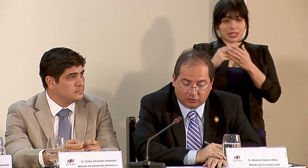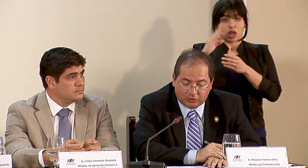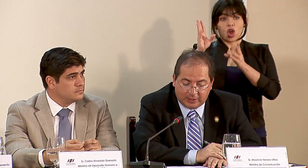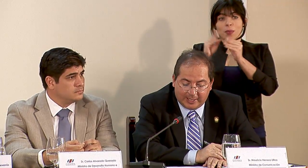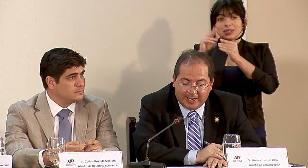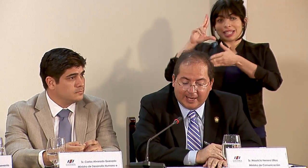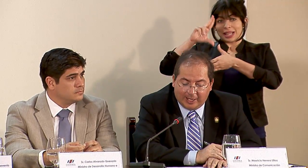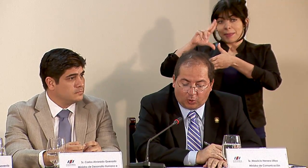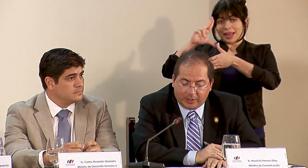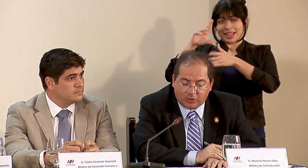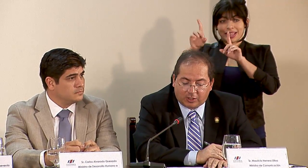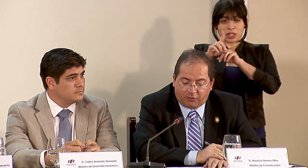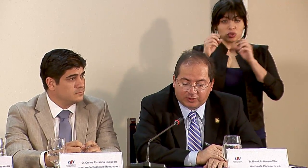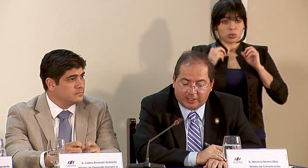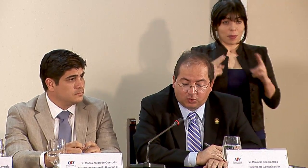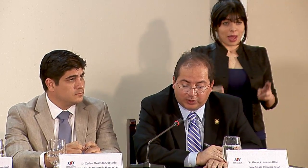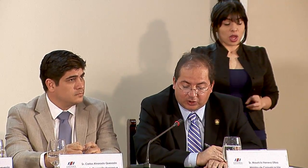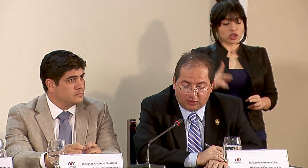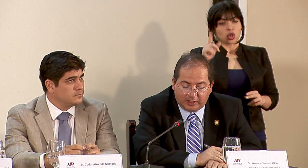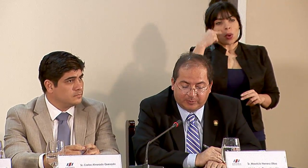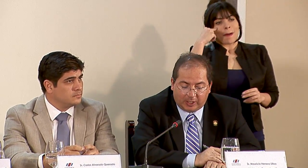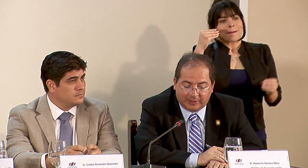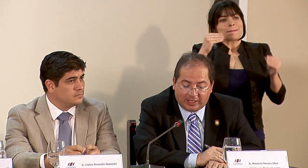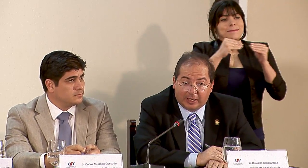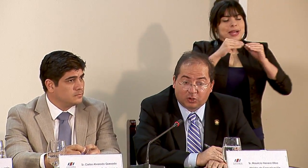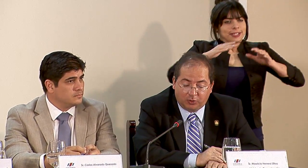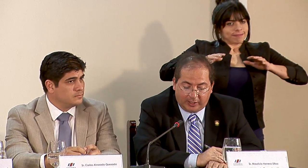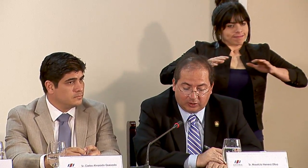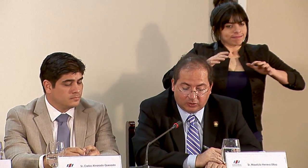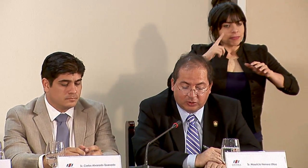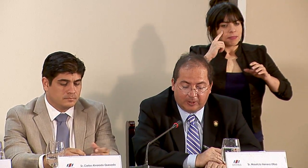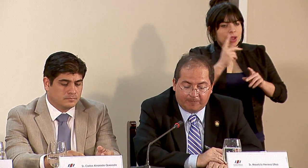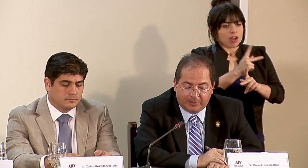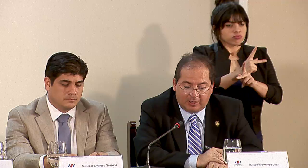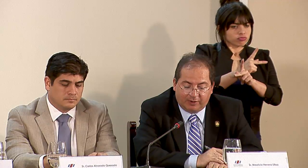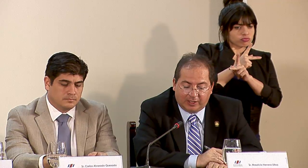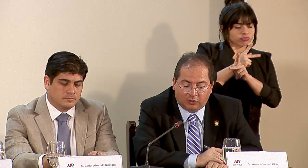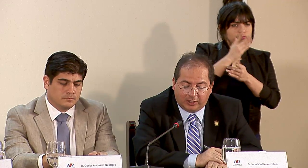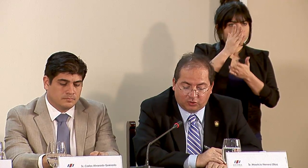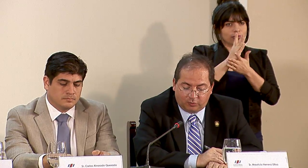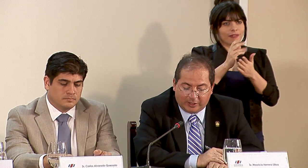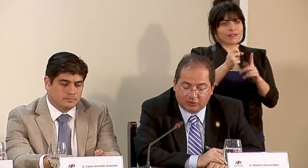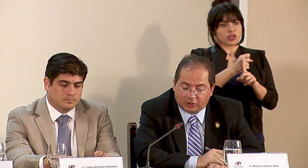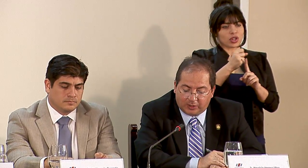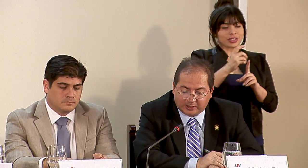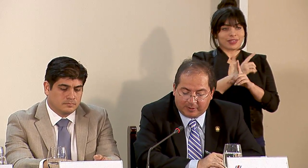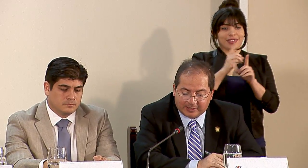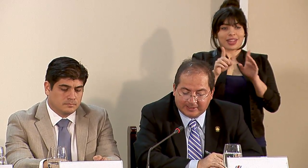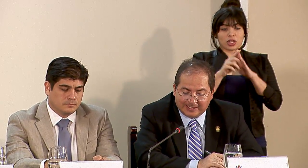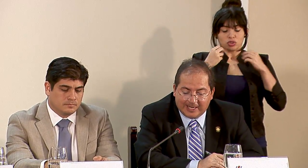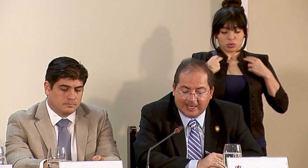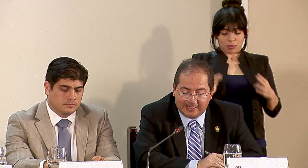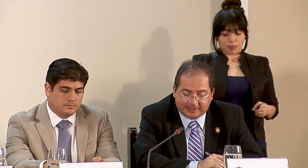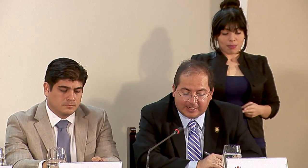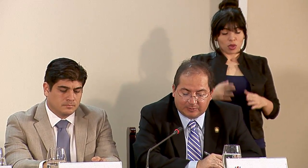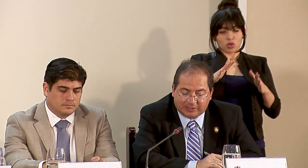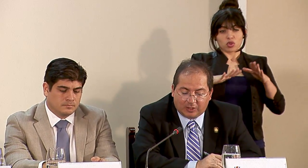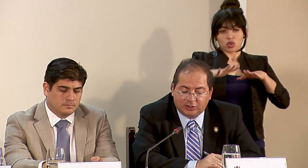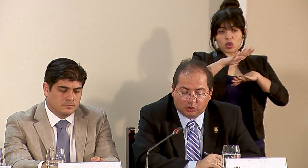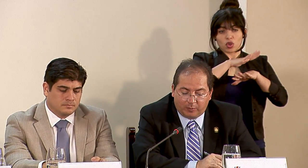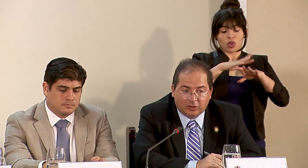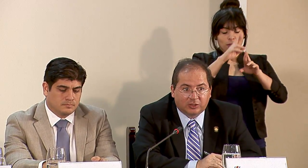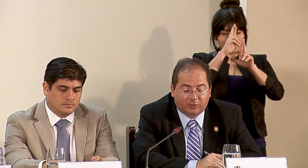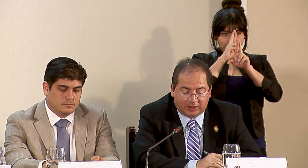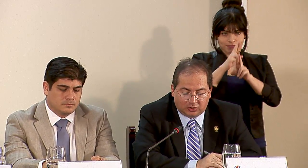Derechos Humanos, el gobierno reforzará sus acciones para evitar actos violentos, defender los derechos humanos de todas las partes, y hacer